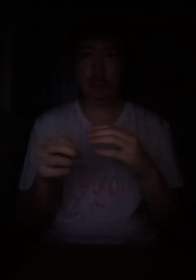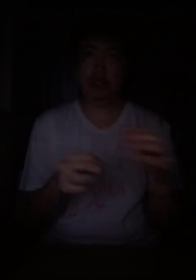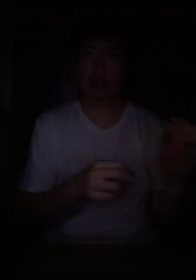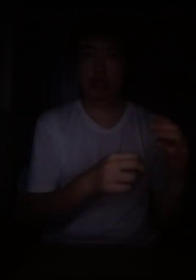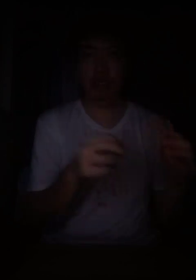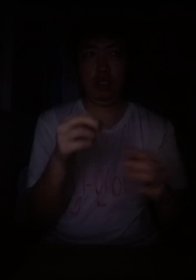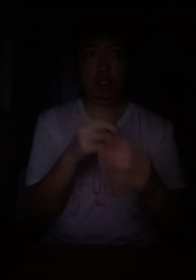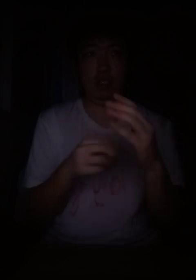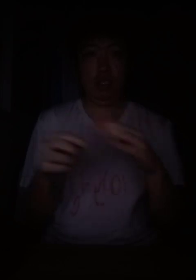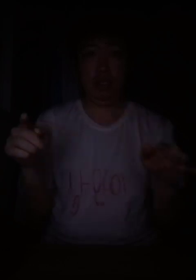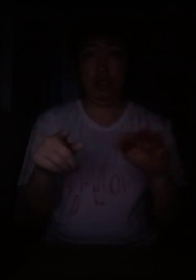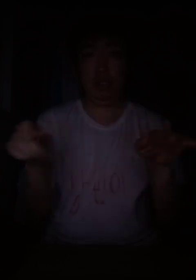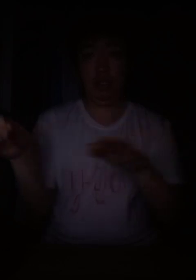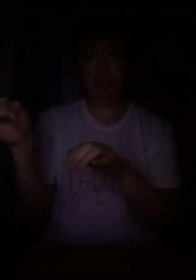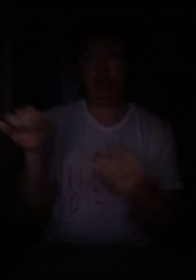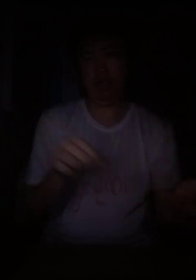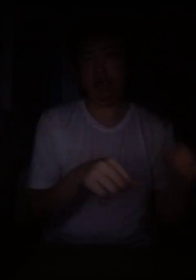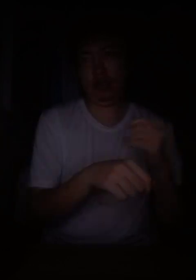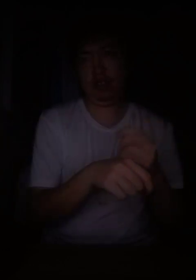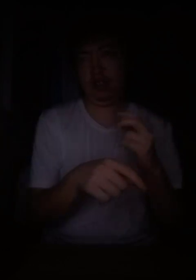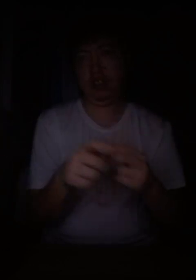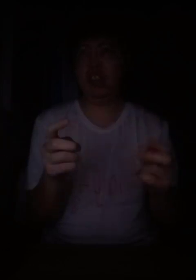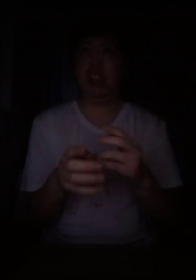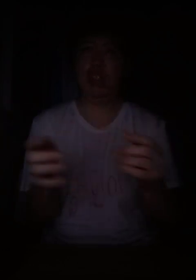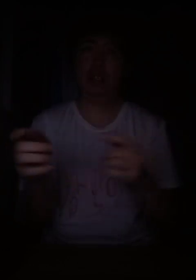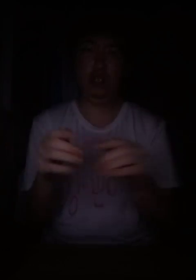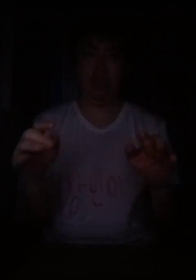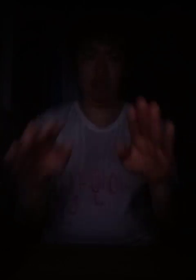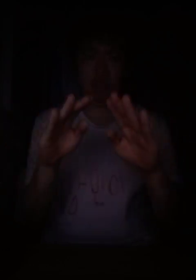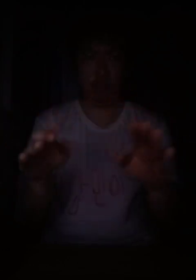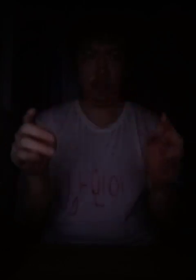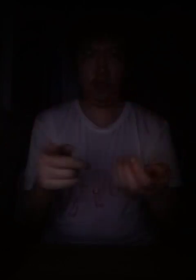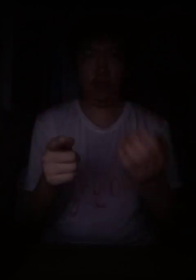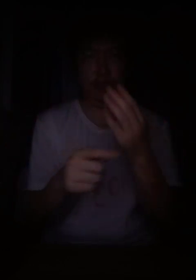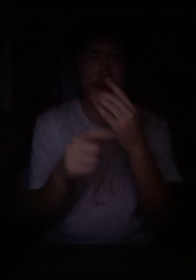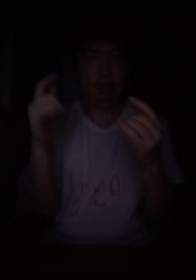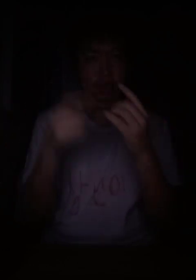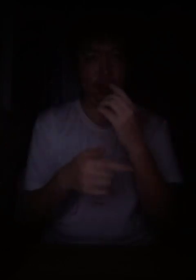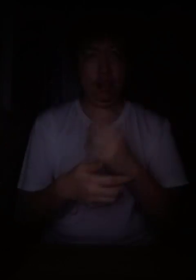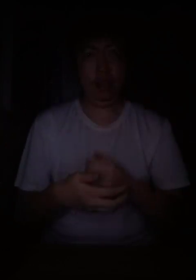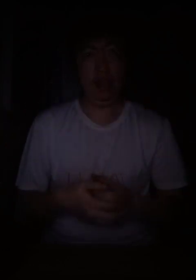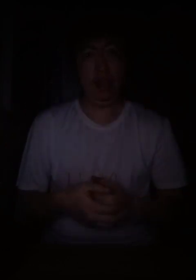차량 바퀴까지 물에 잠겼는데 차들이 서로 빠져나가려고 대기하고 있습니다.